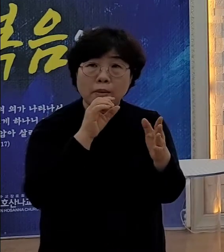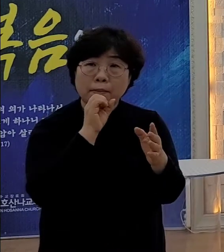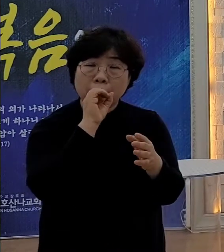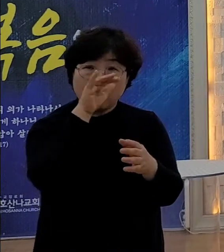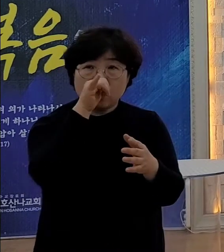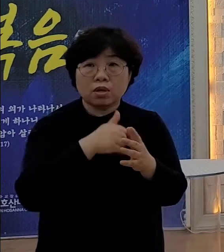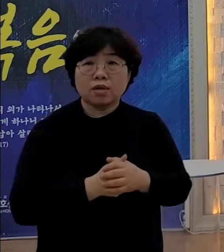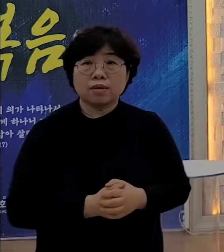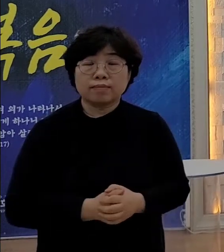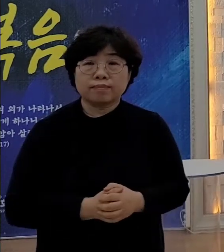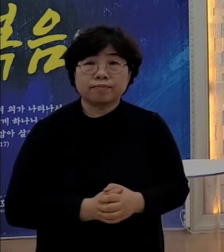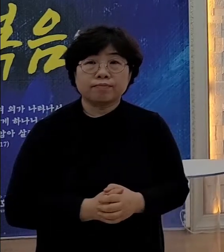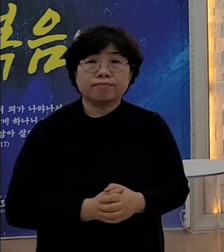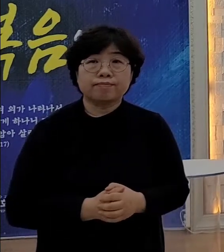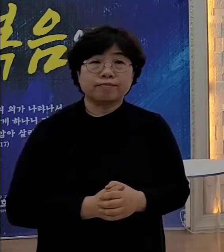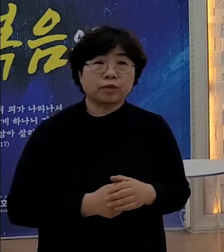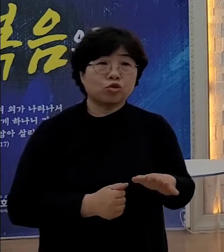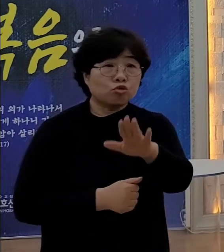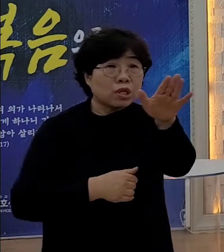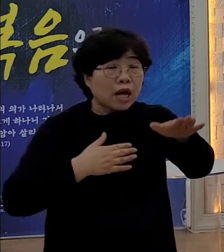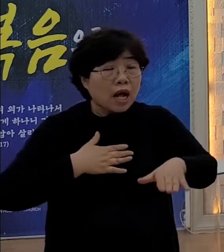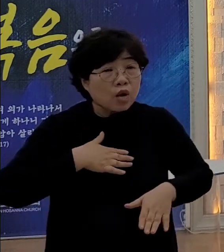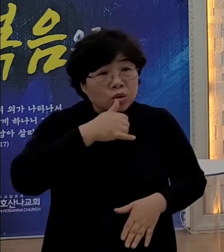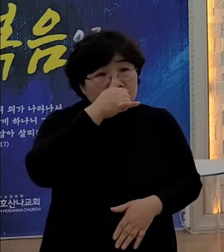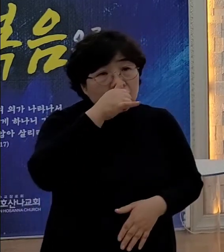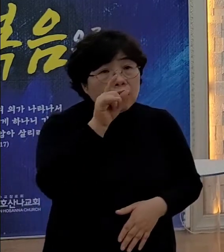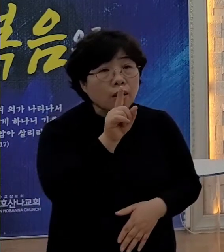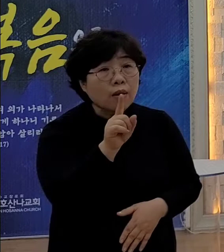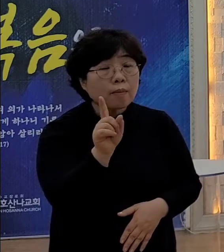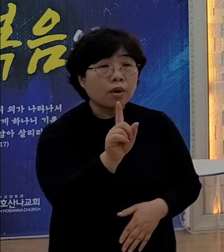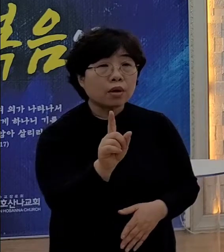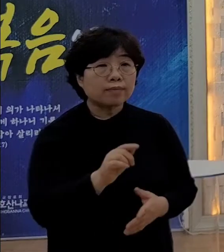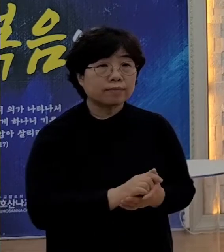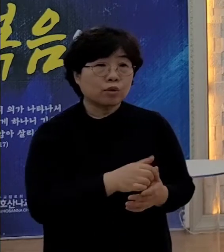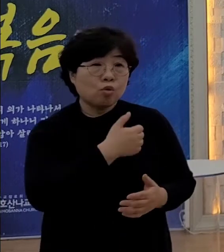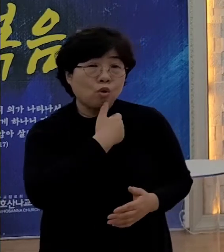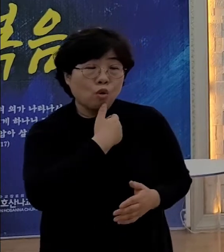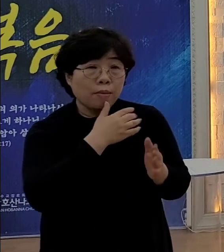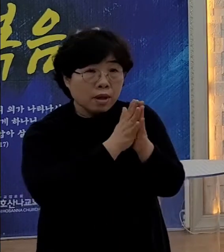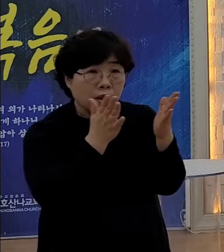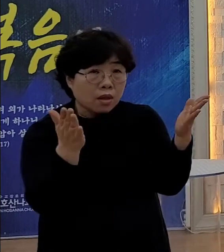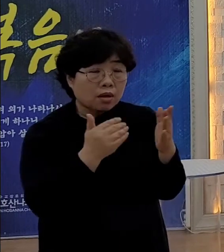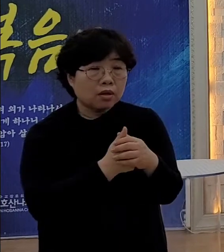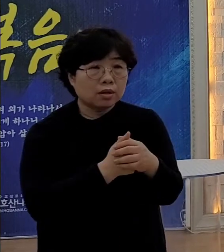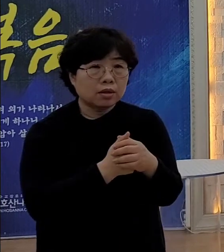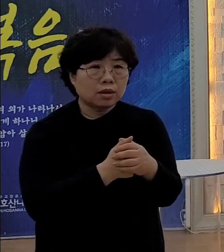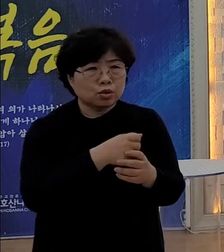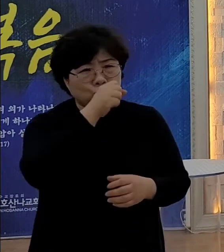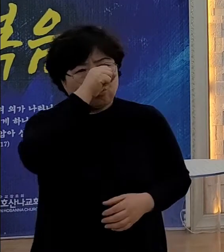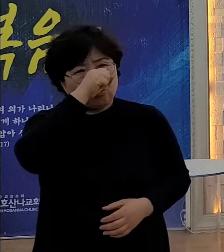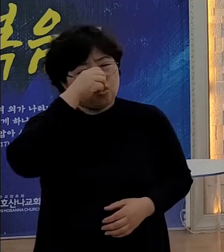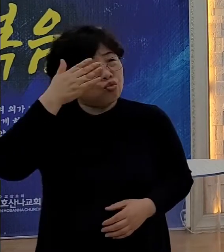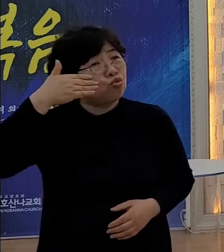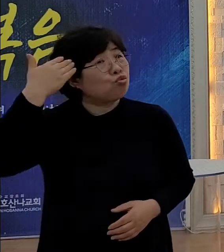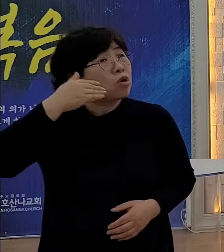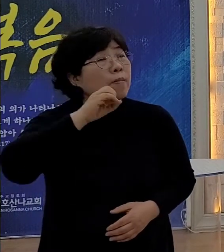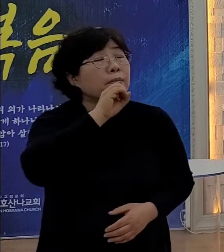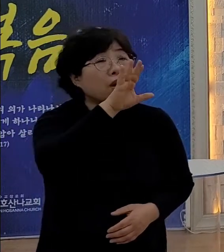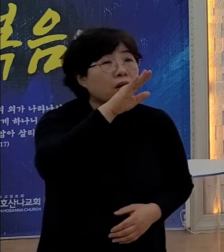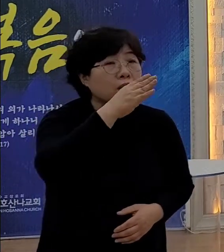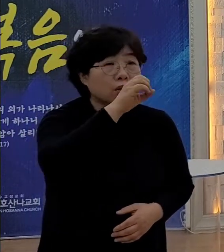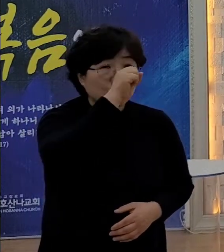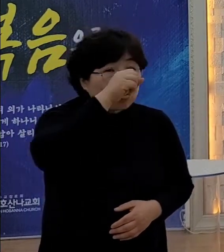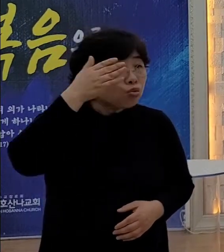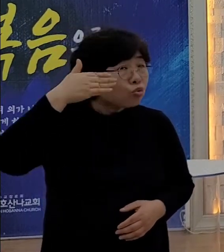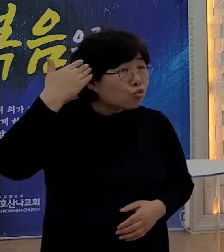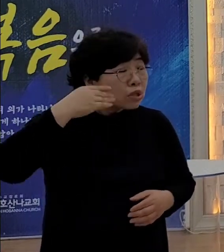시작한다. 여러분, 지금 우리가 알기를 이 로마서가 굿 뉴스라고 하잖아요. 복음.